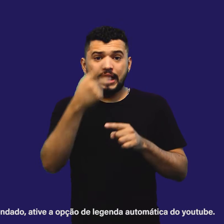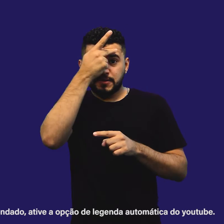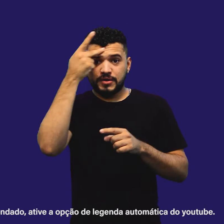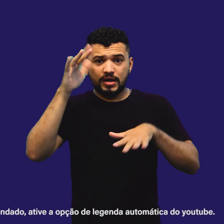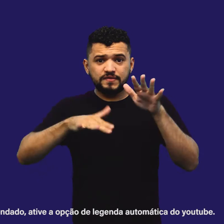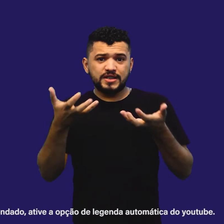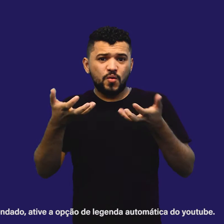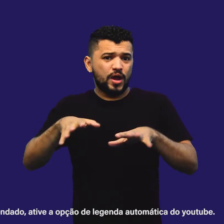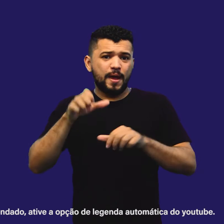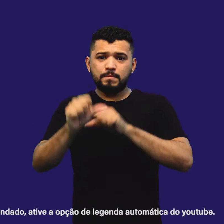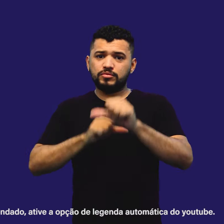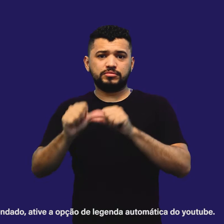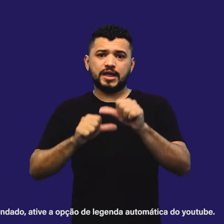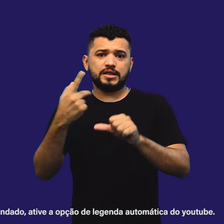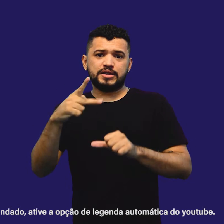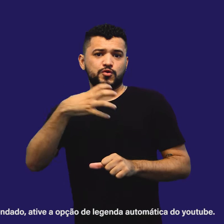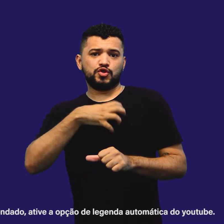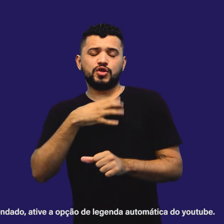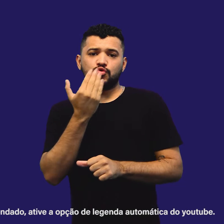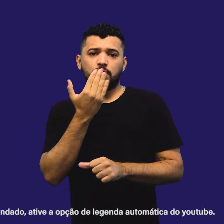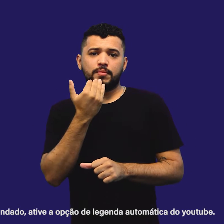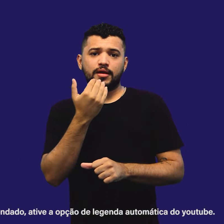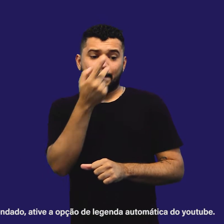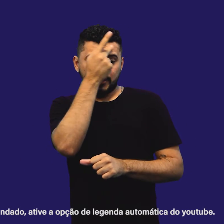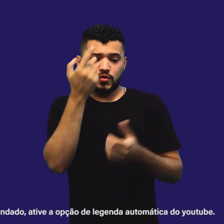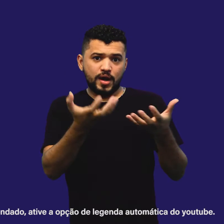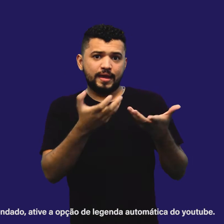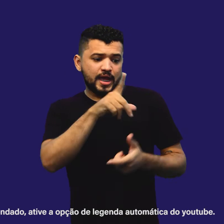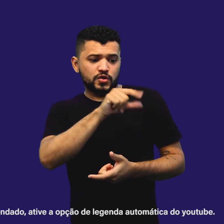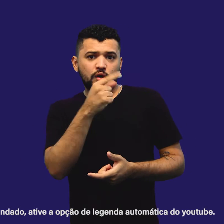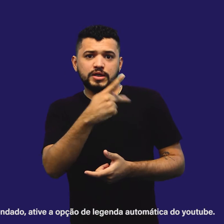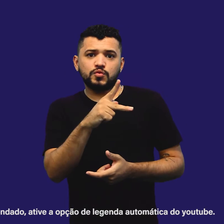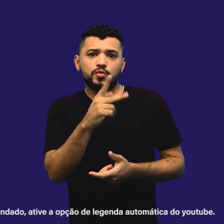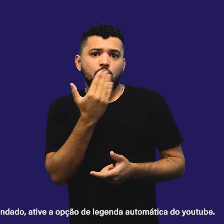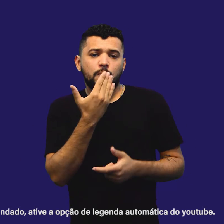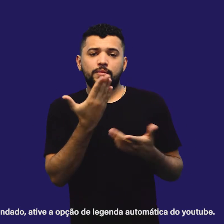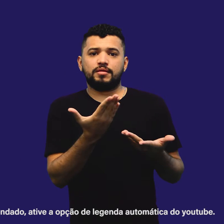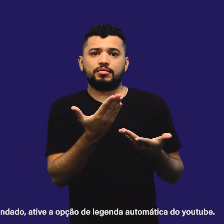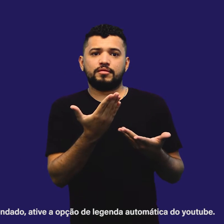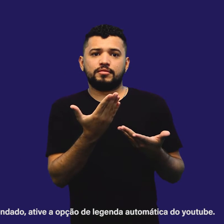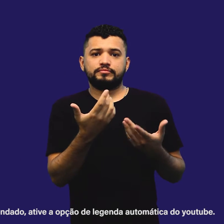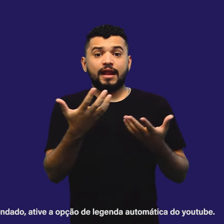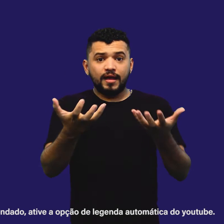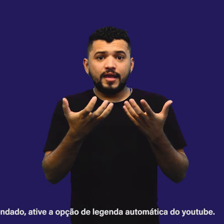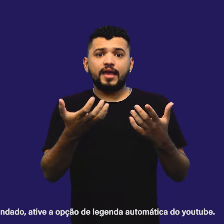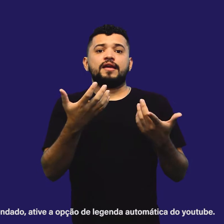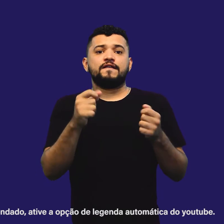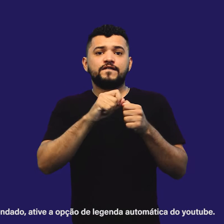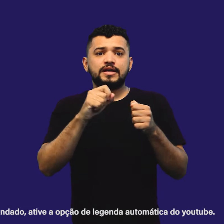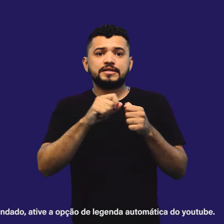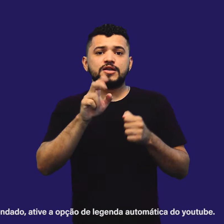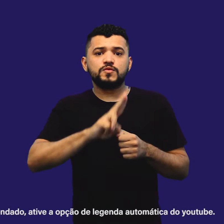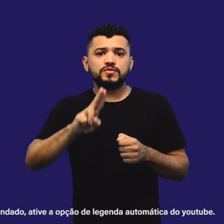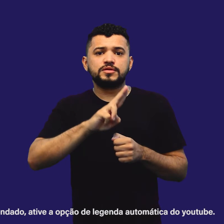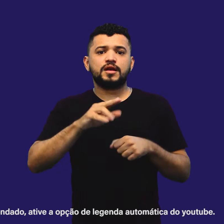hábito alimentar, ainda mais estando em casa, ela quer ela mesma escolher a comida, ela valorizar o que ela quer comer, ela quer dividir isso de forma afetiva,